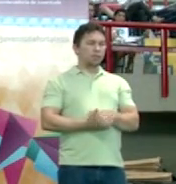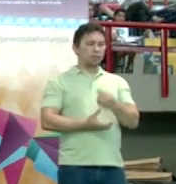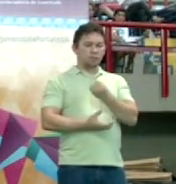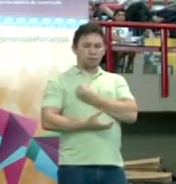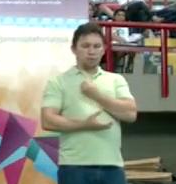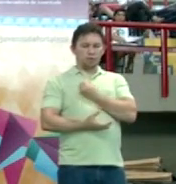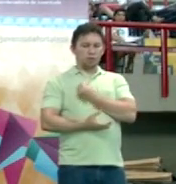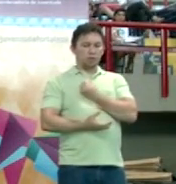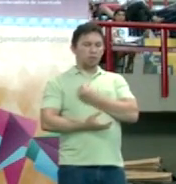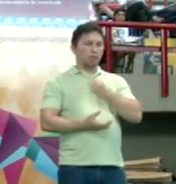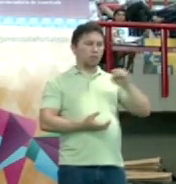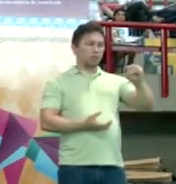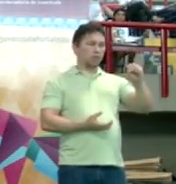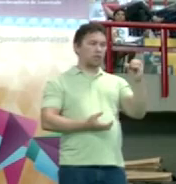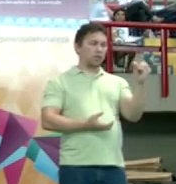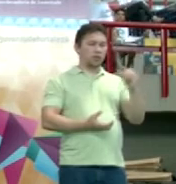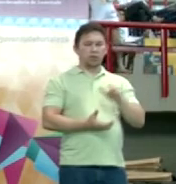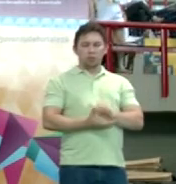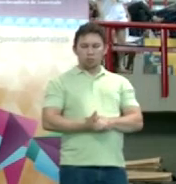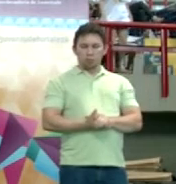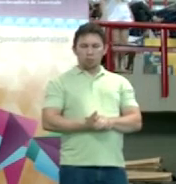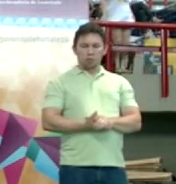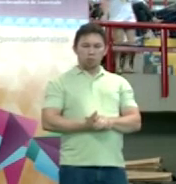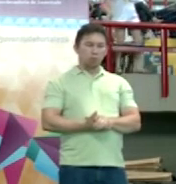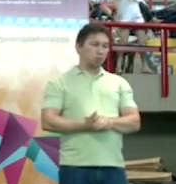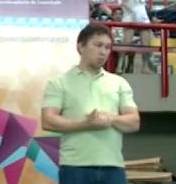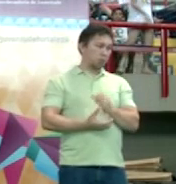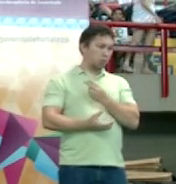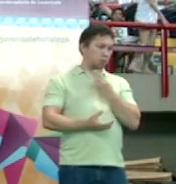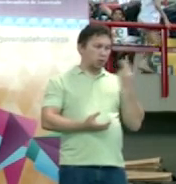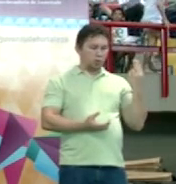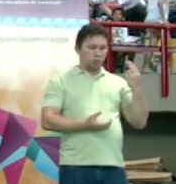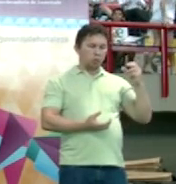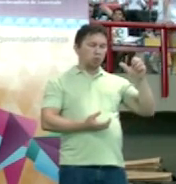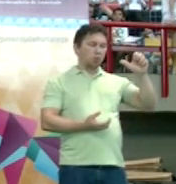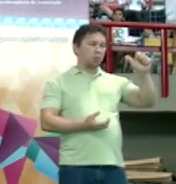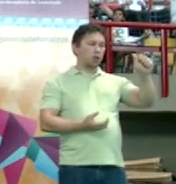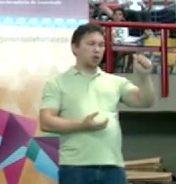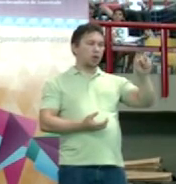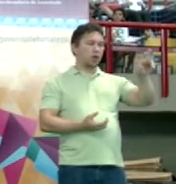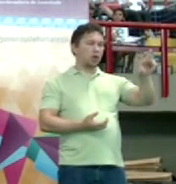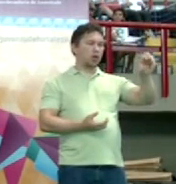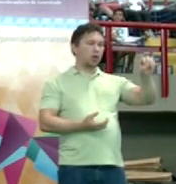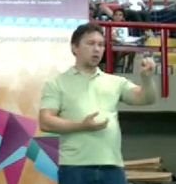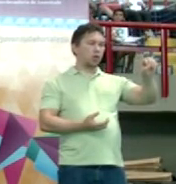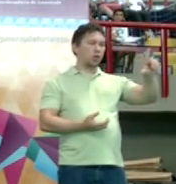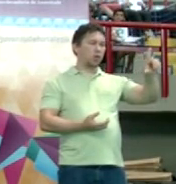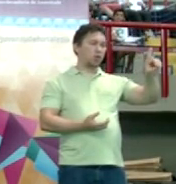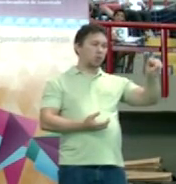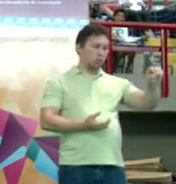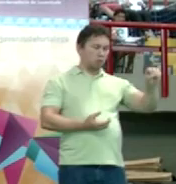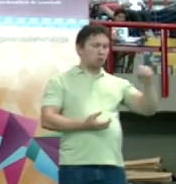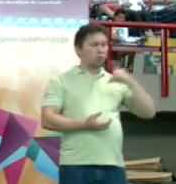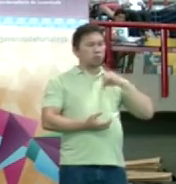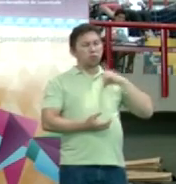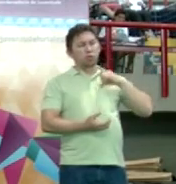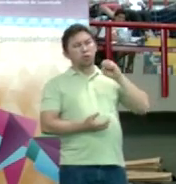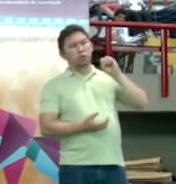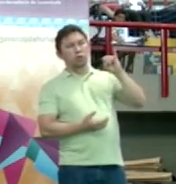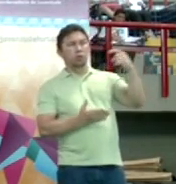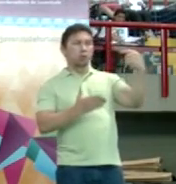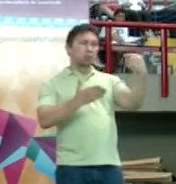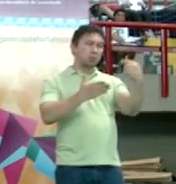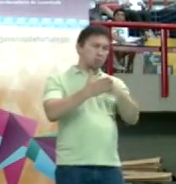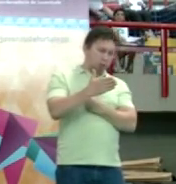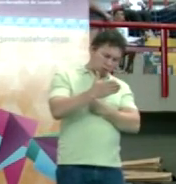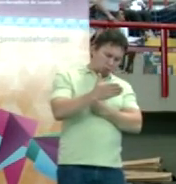Pessoal, meu nome é Haroldo. Quem quiser fazer alguma pergunta, anota aí e traz para mim. Para aí, quando eu der um